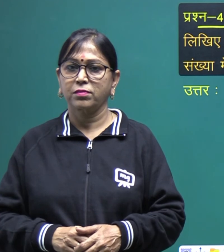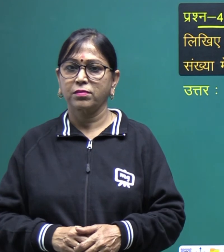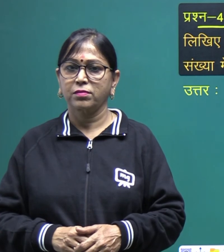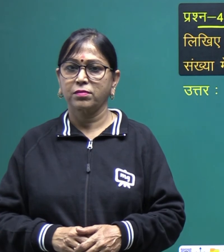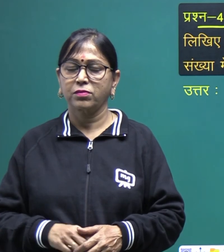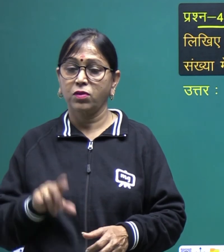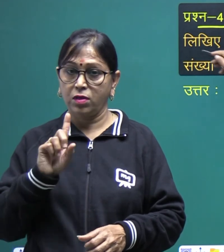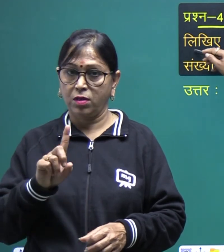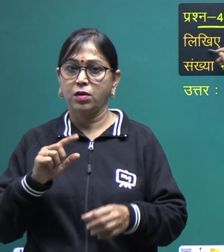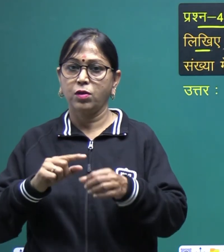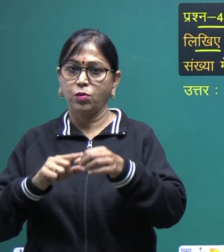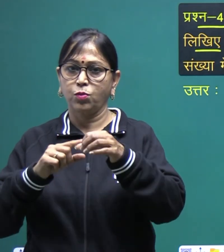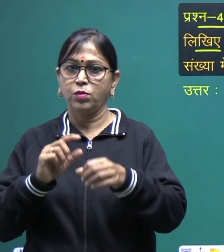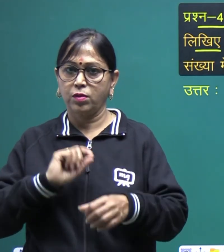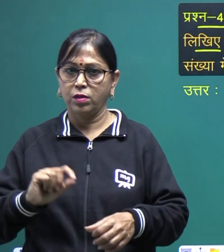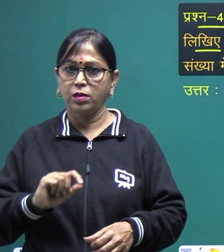एक गुण लिखिए